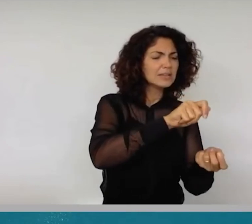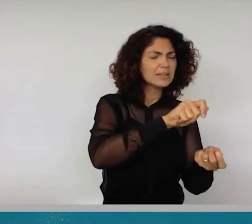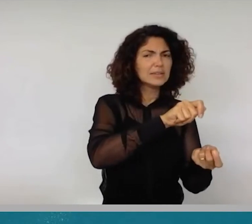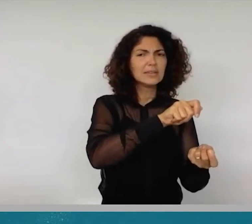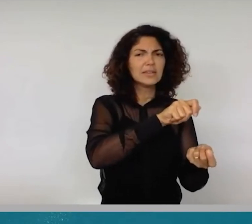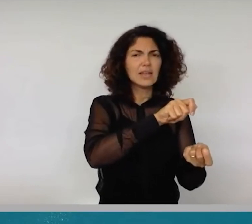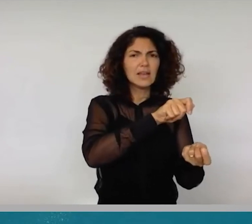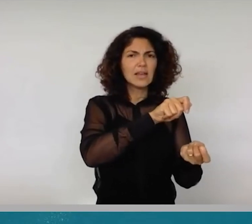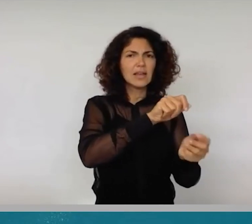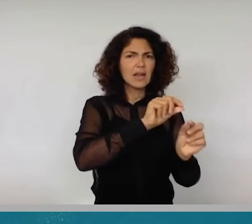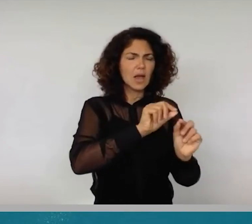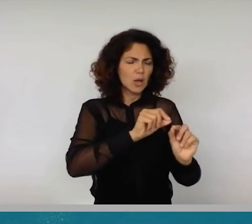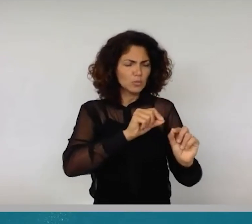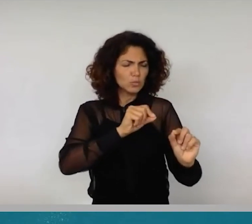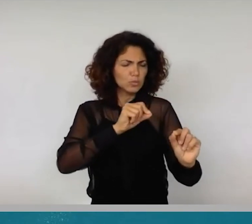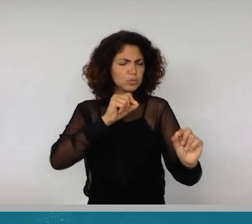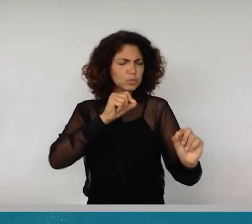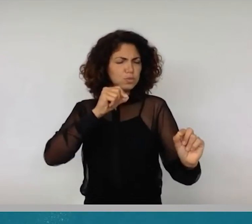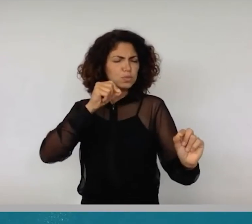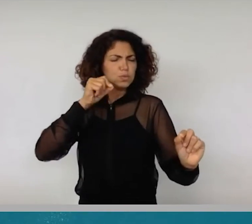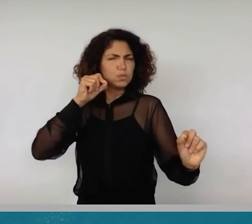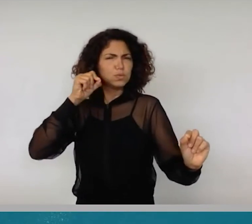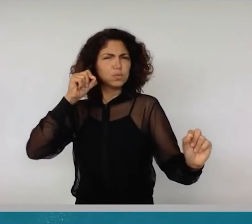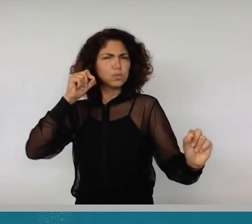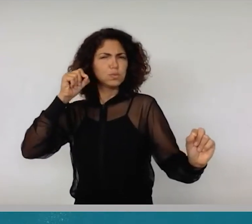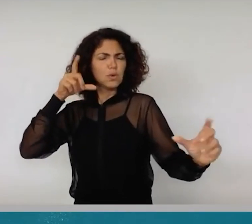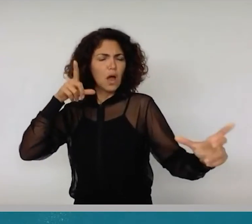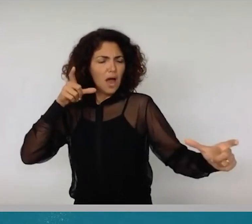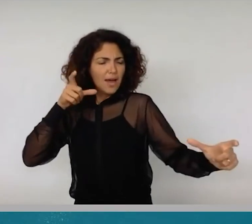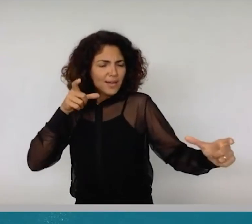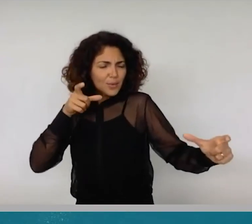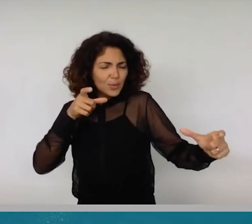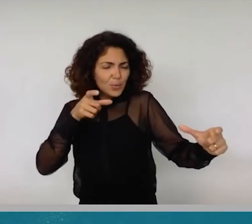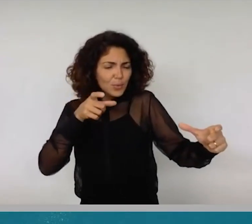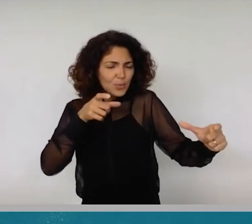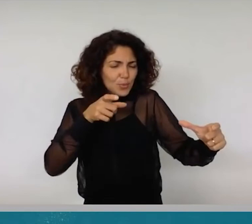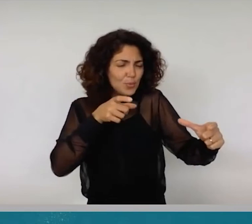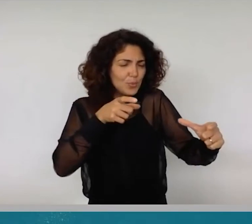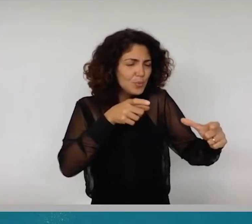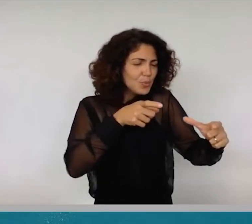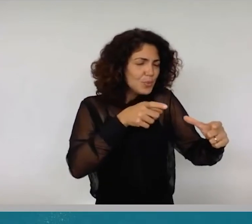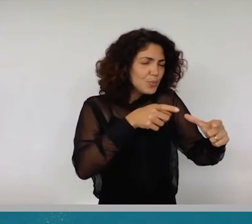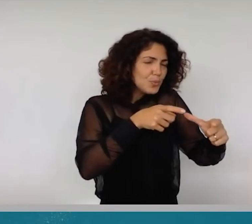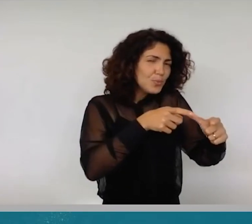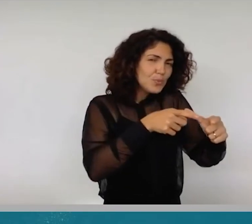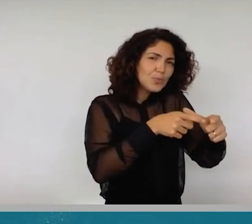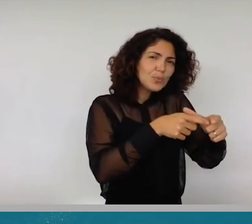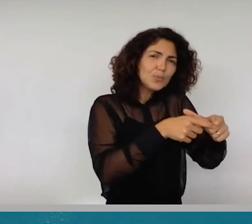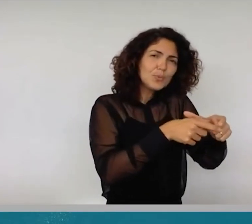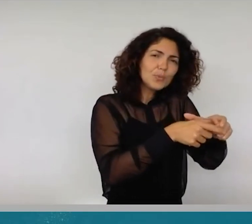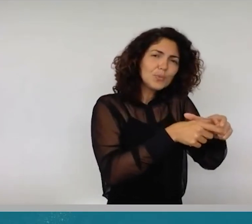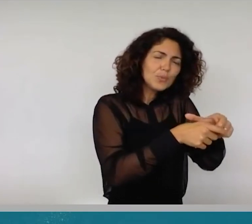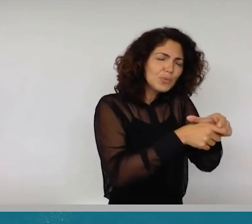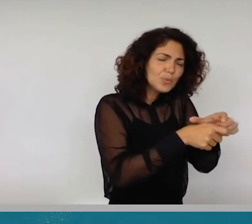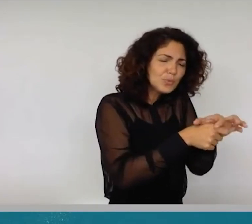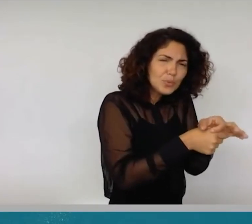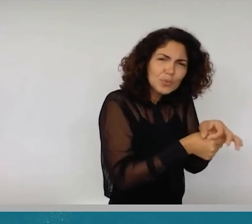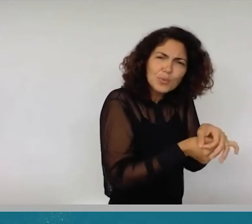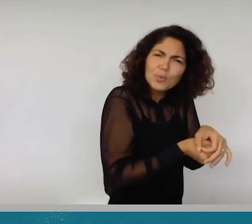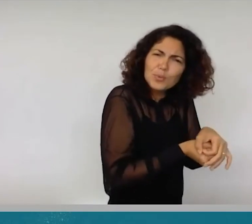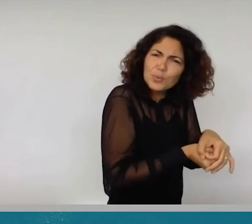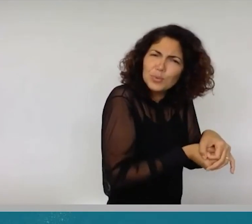um planeta grande, mas ele vai se tornando tão pequenino, depois viram um ponto. E depois somem até como um